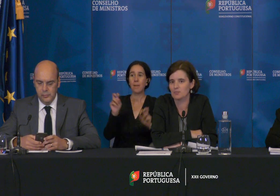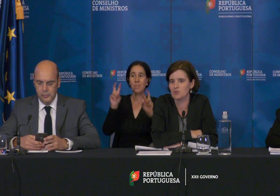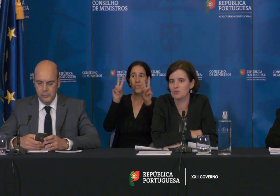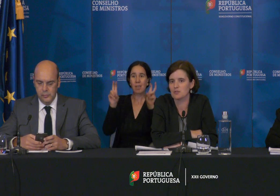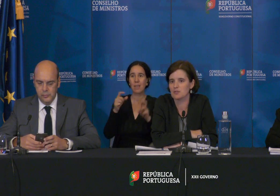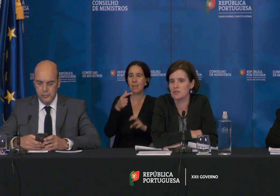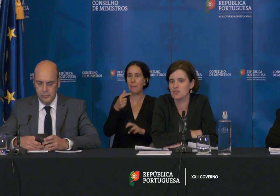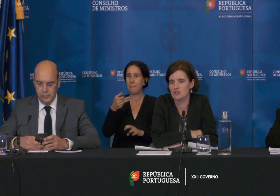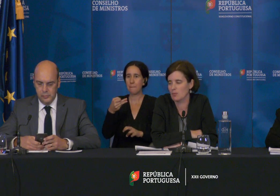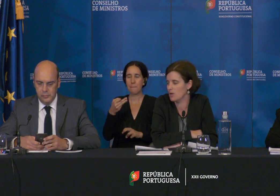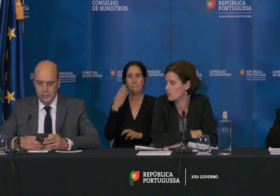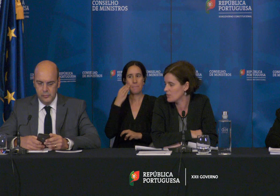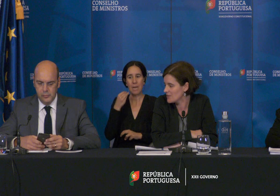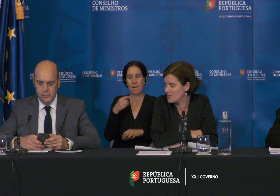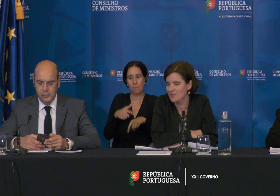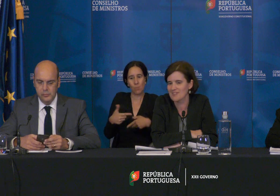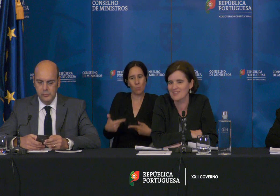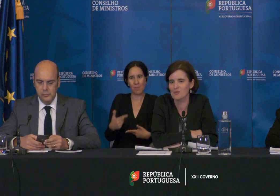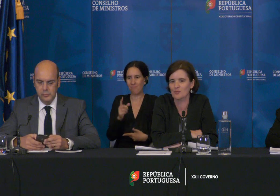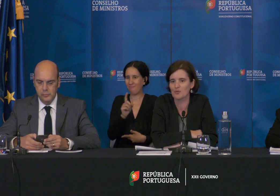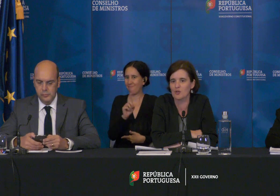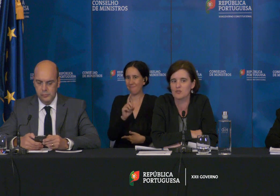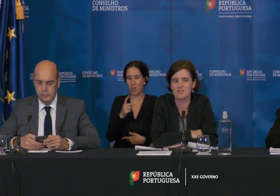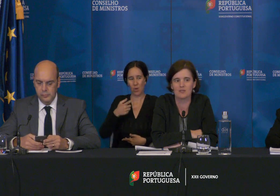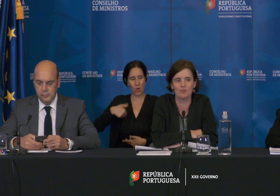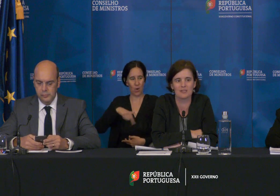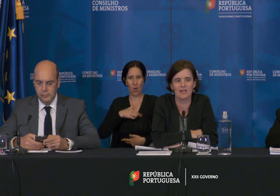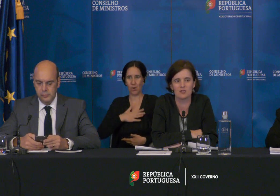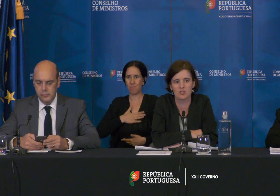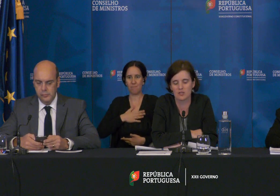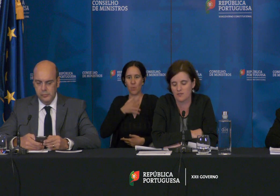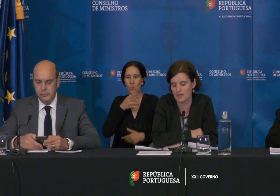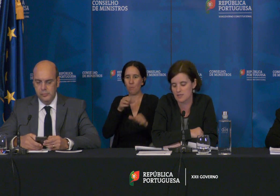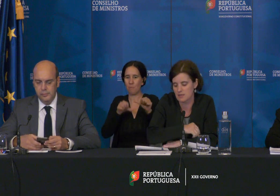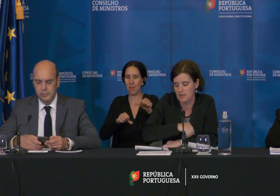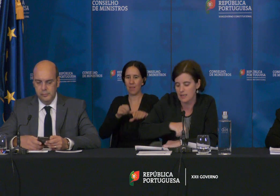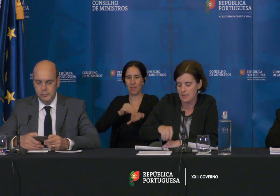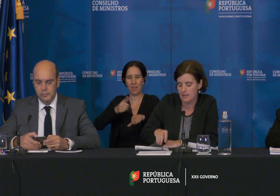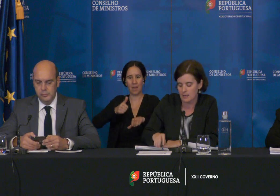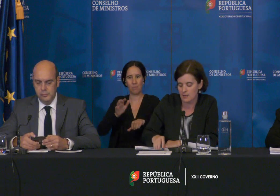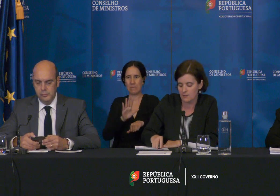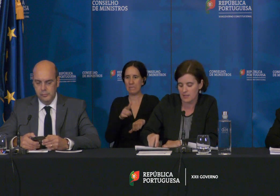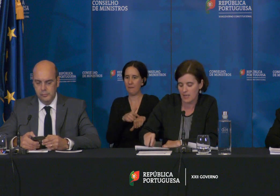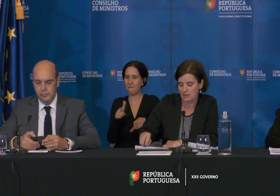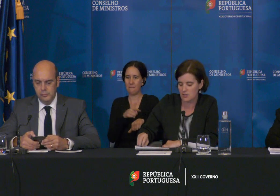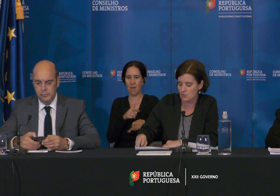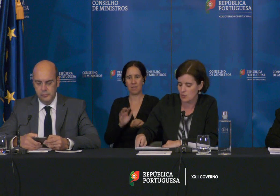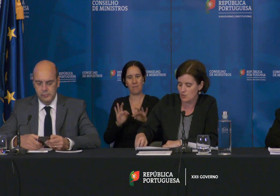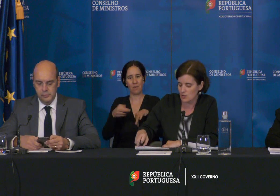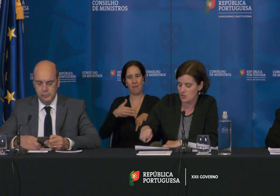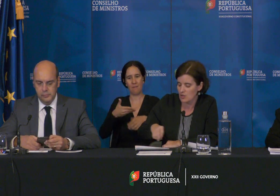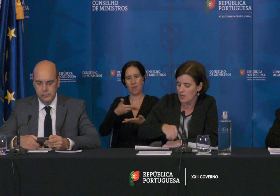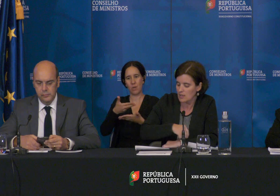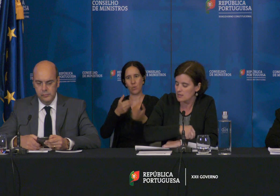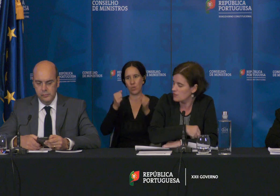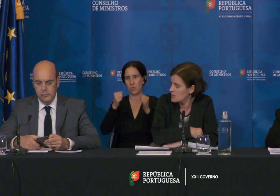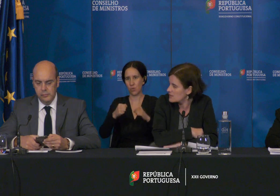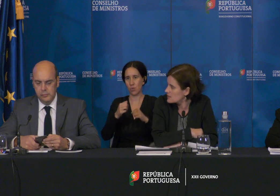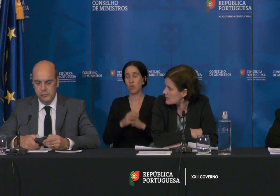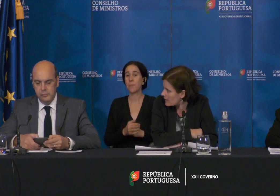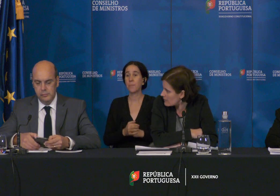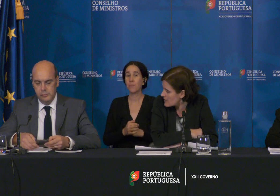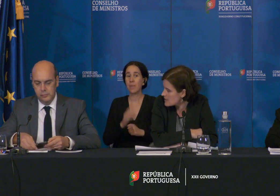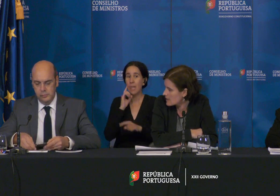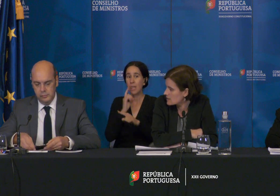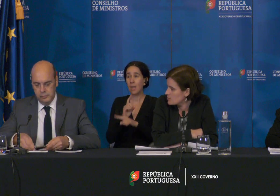à TAP, julgo que este não é o momento de nenhum de nós fazer comentários nesta fase final das negociações.